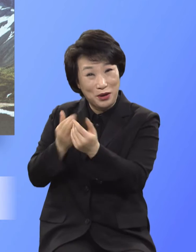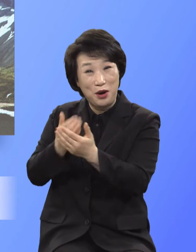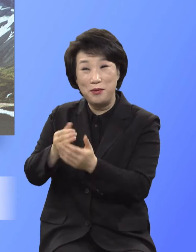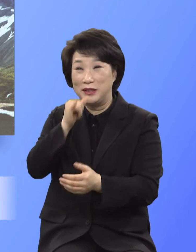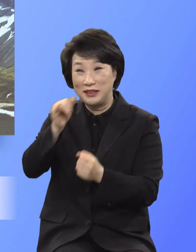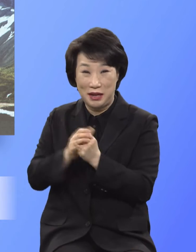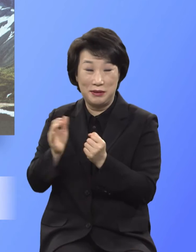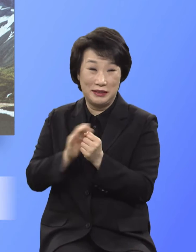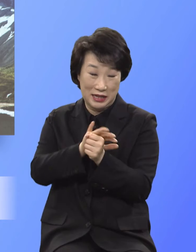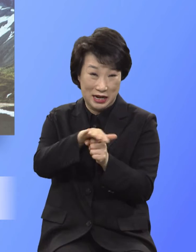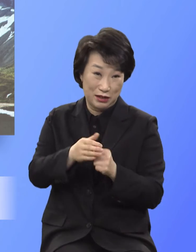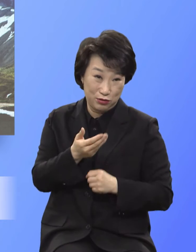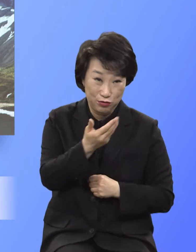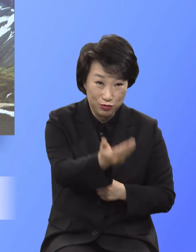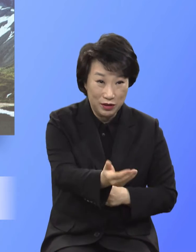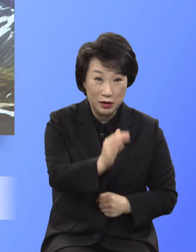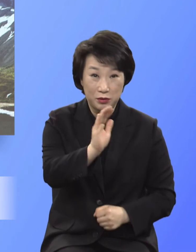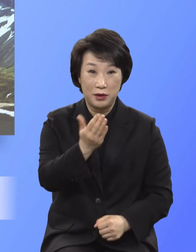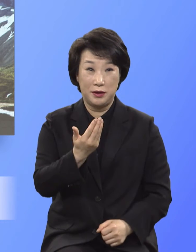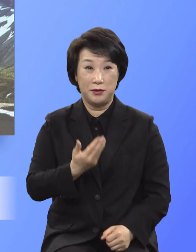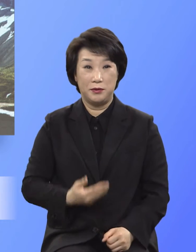것입니다.